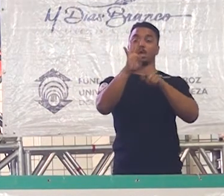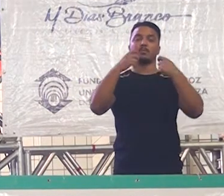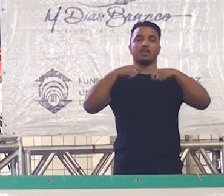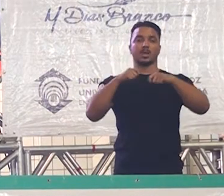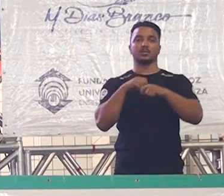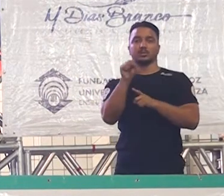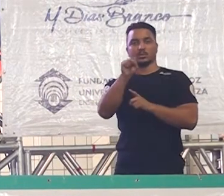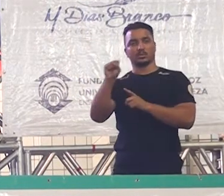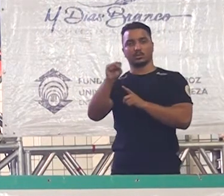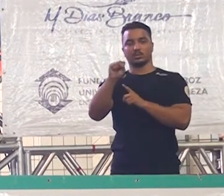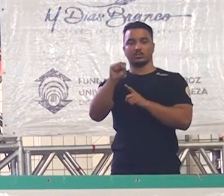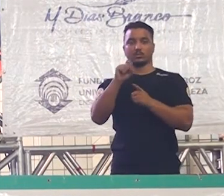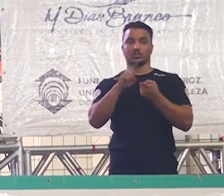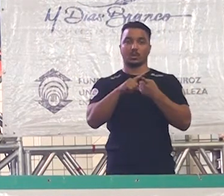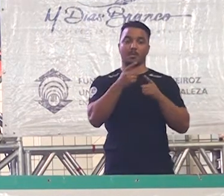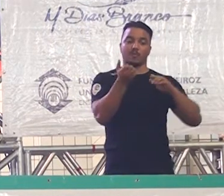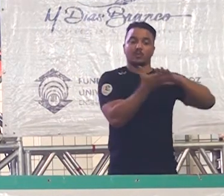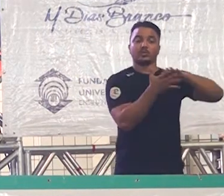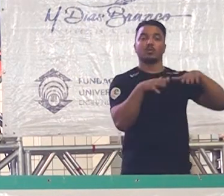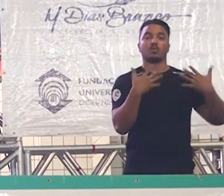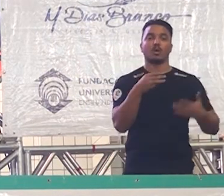e a velocidade em metro por segundo.